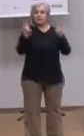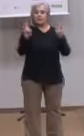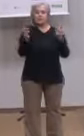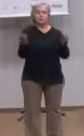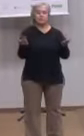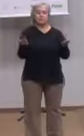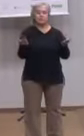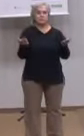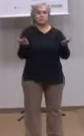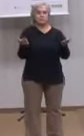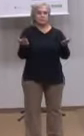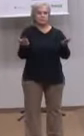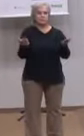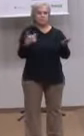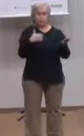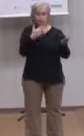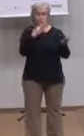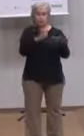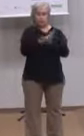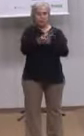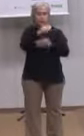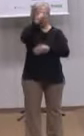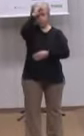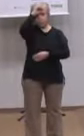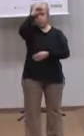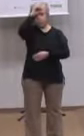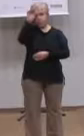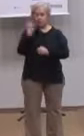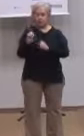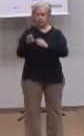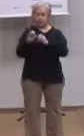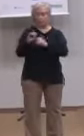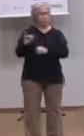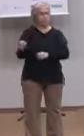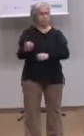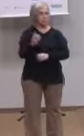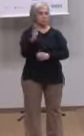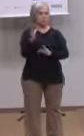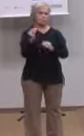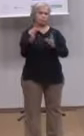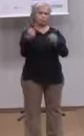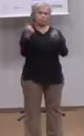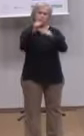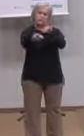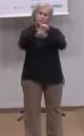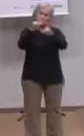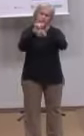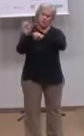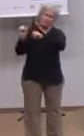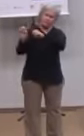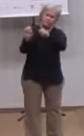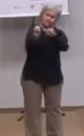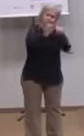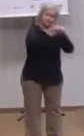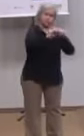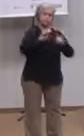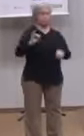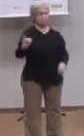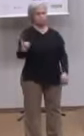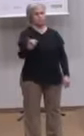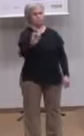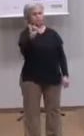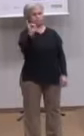Enfim, então, o desconhecimento é total. A educação, ela é fundamental, pessoal. A educação, ela é